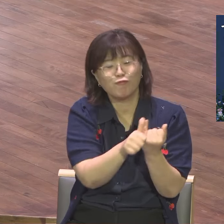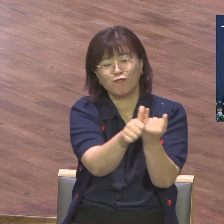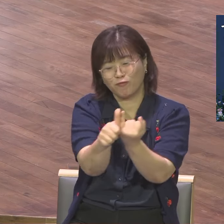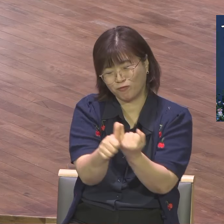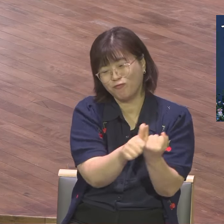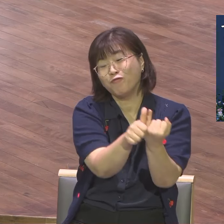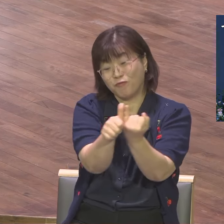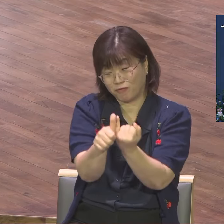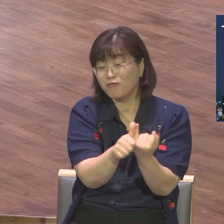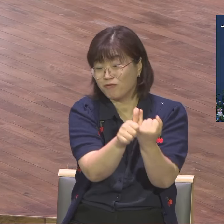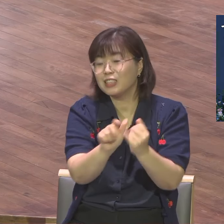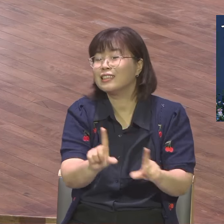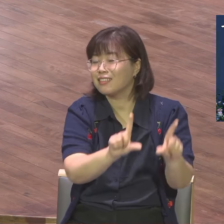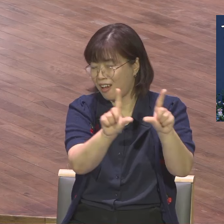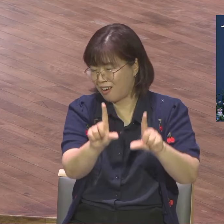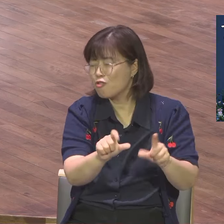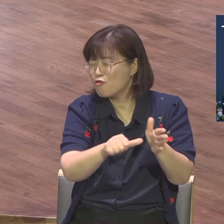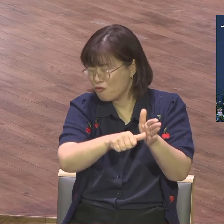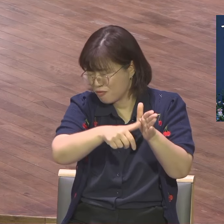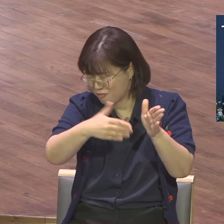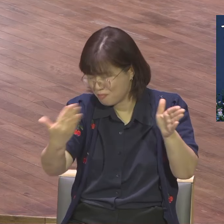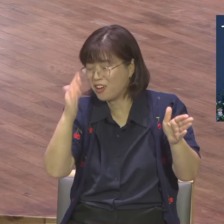둘이 사랑하며